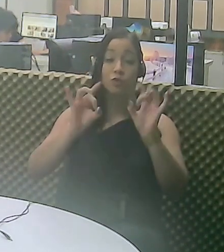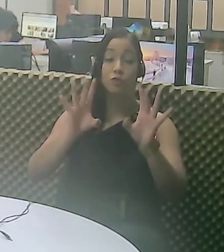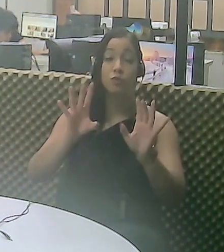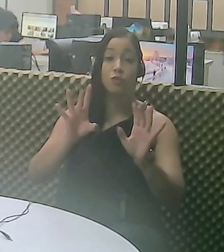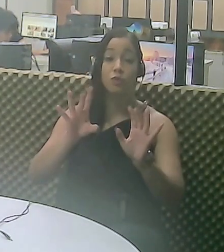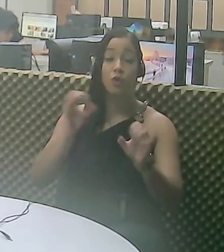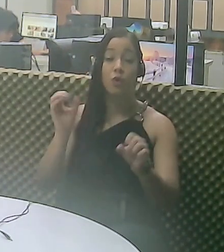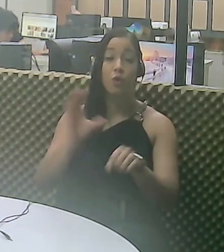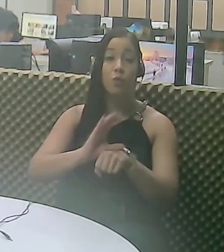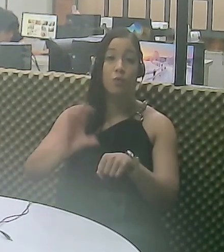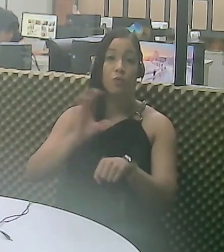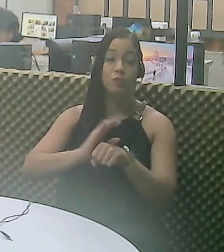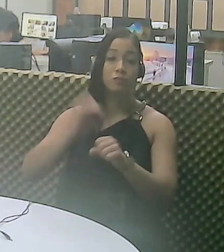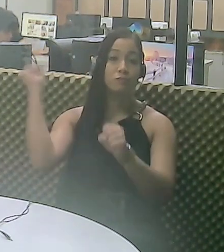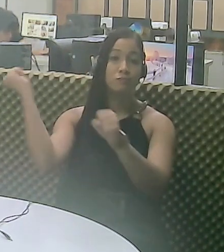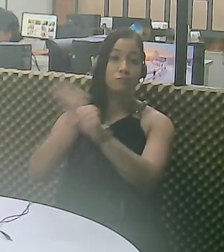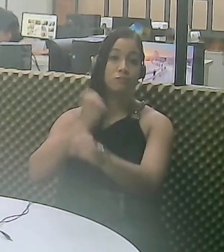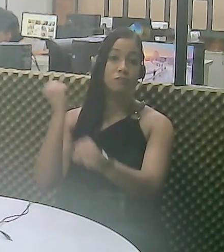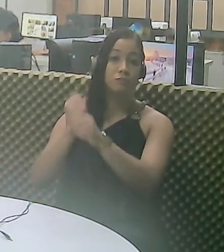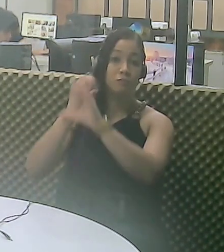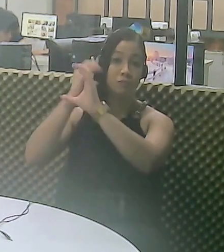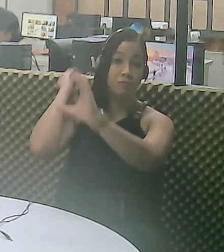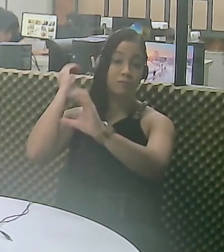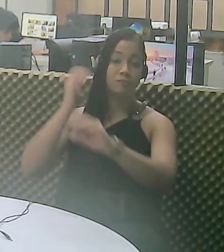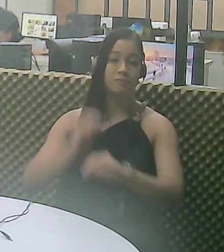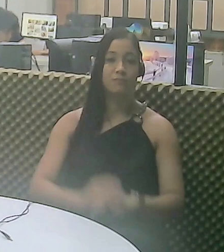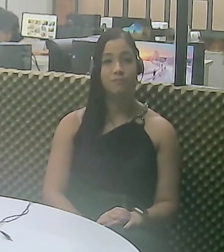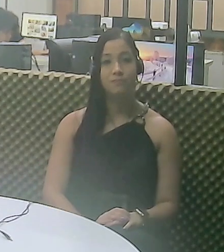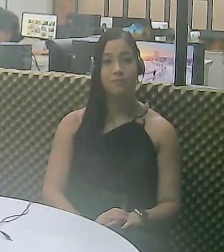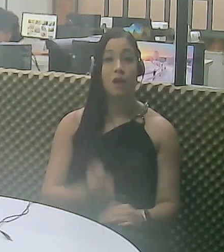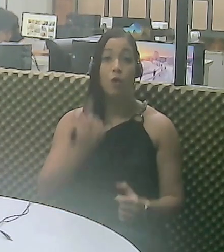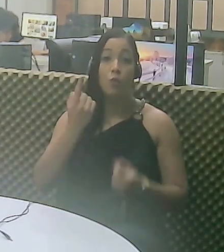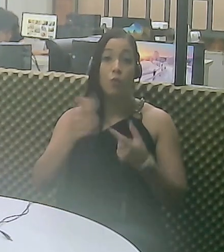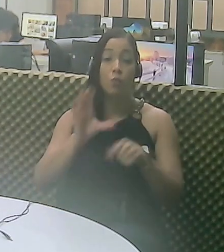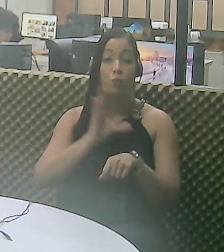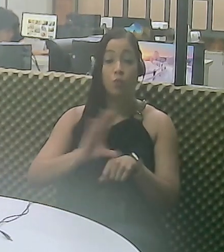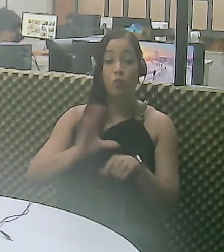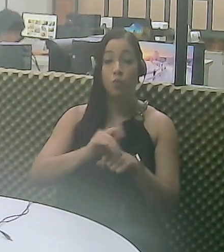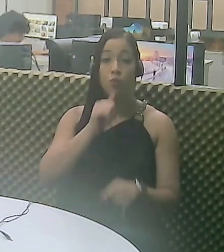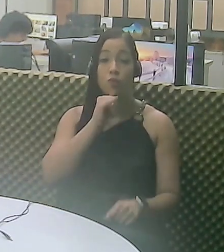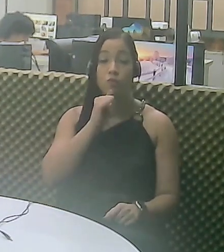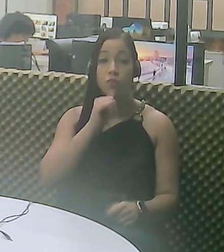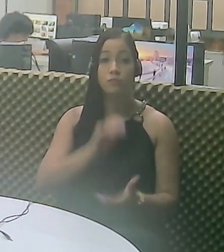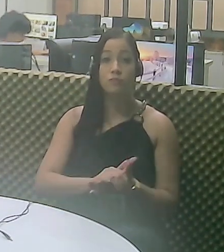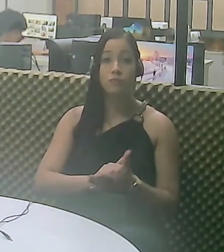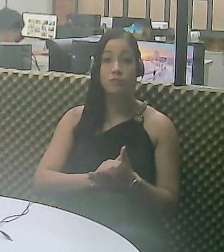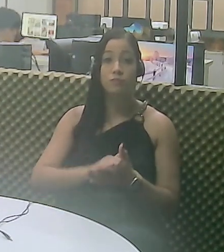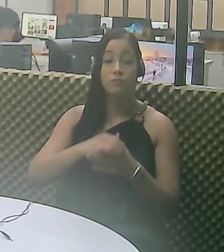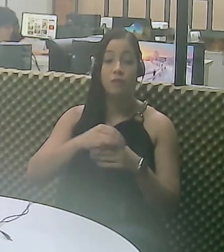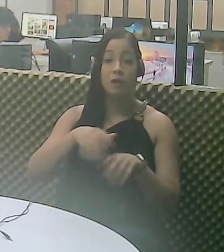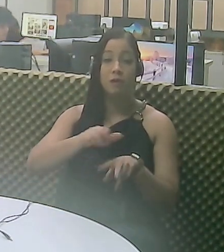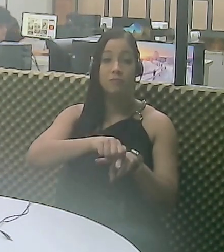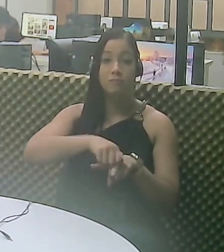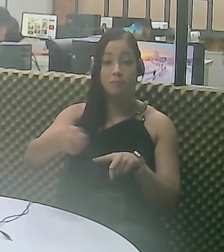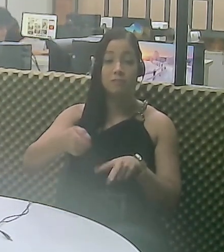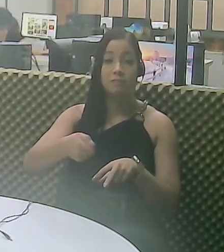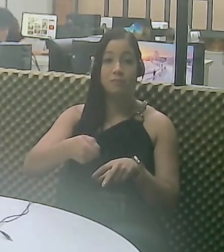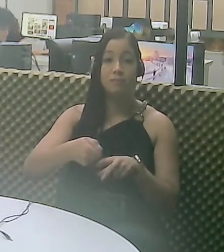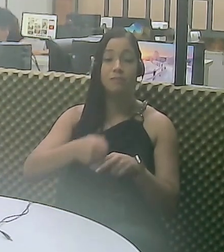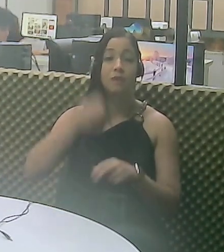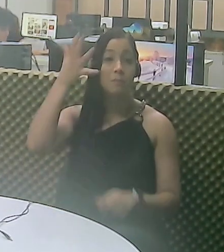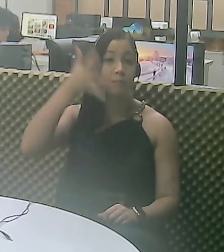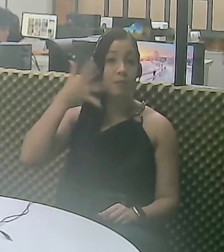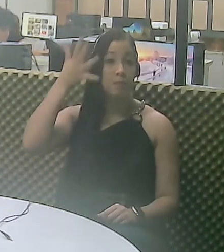exclusivamente em capacitações na área de construção civil. Alguns dos cursos são depilação com cera,